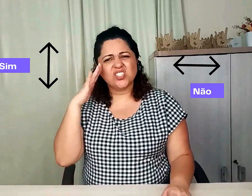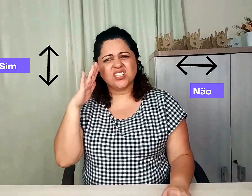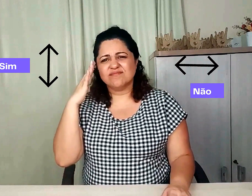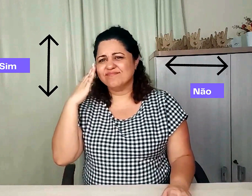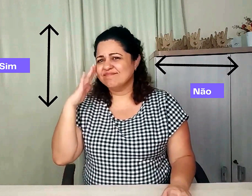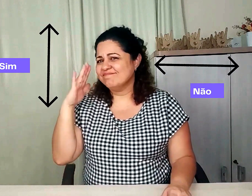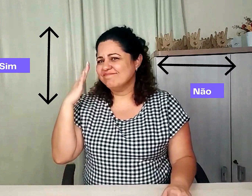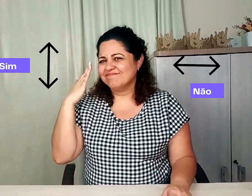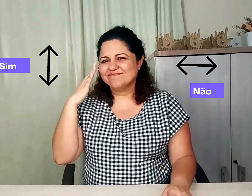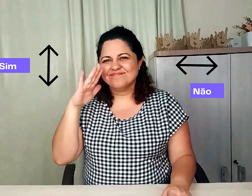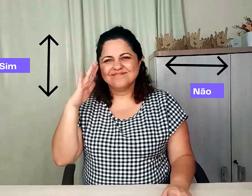entendi.